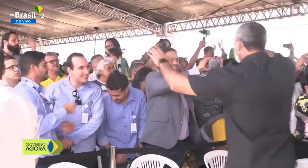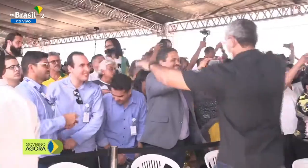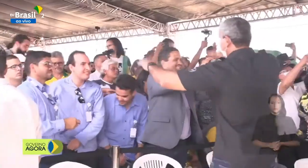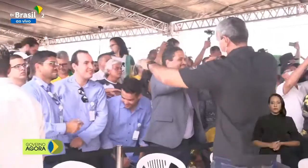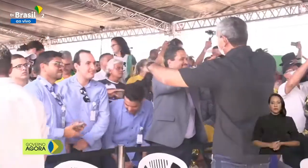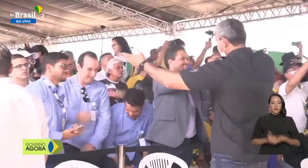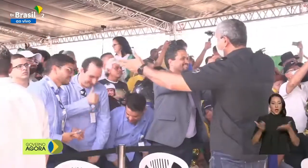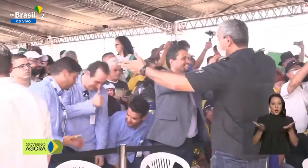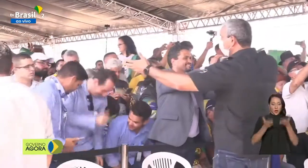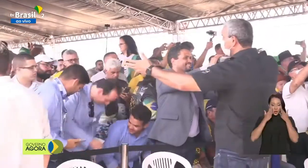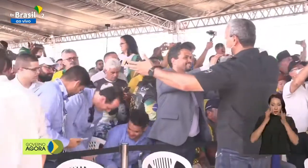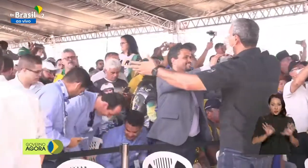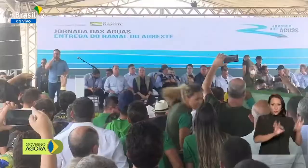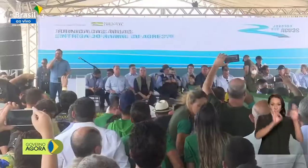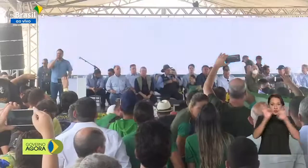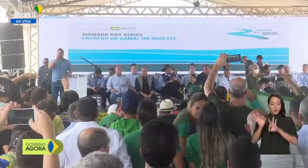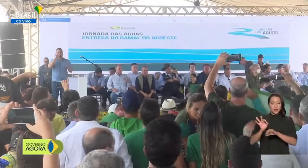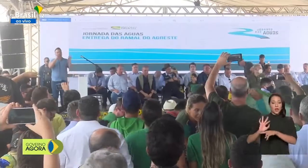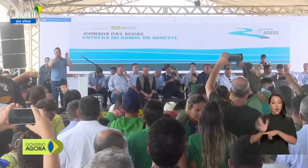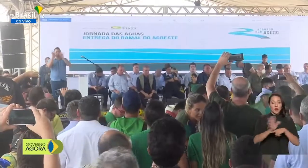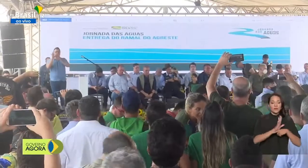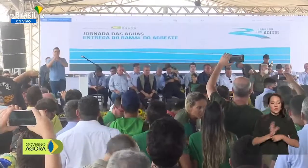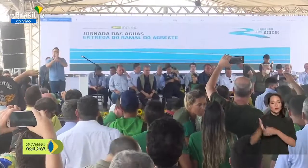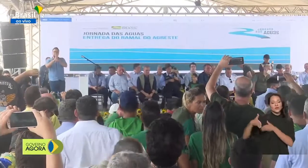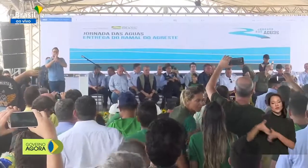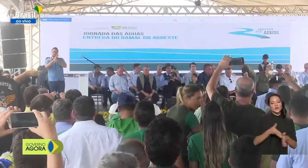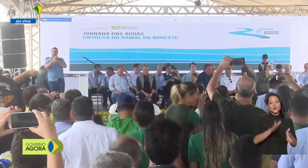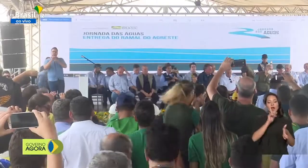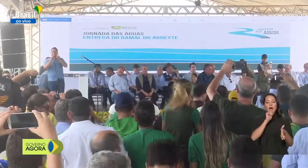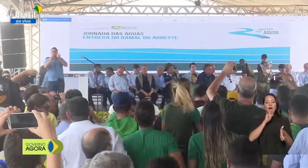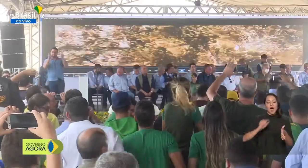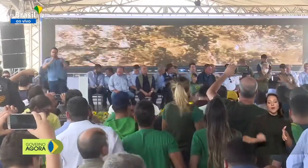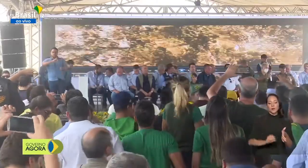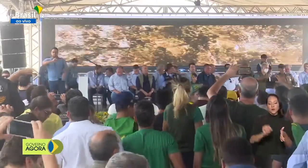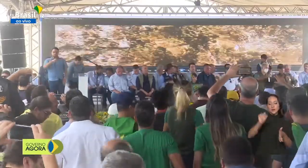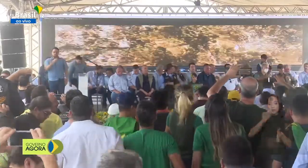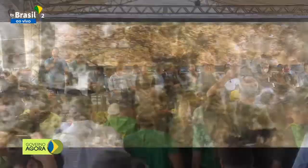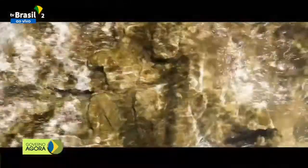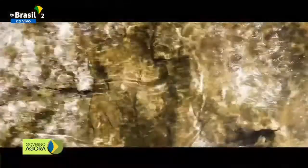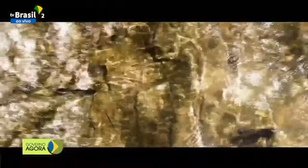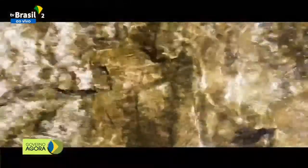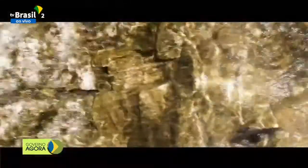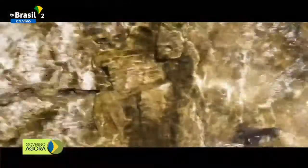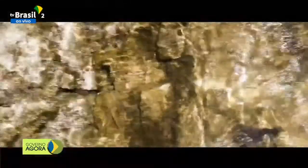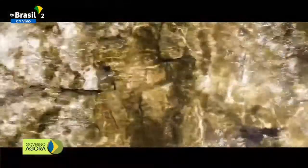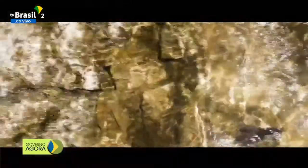Assistiremos nesse instante ao vídeo Jornada das Águas.